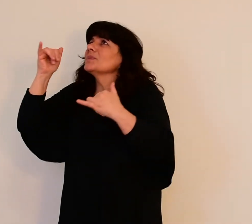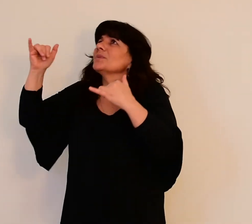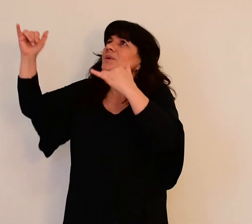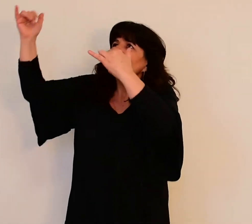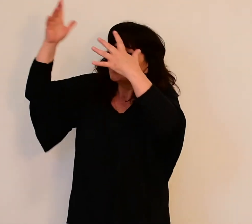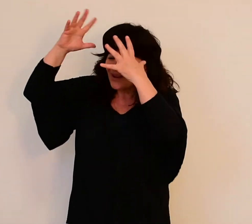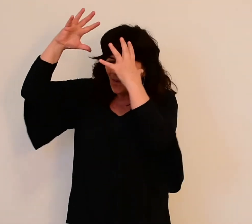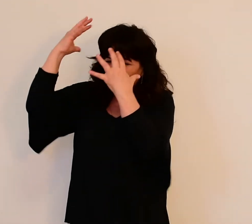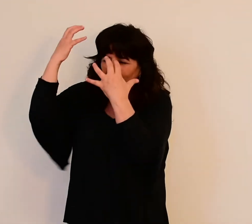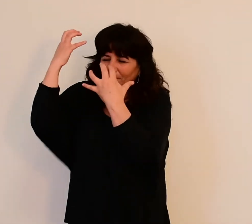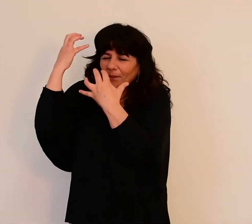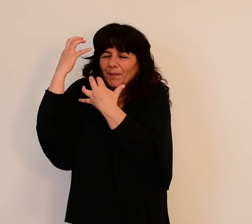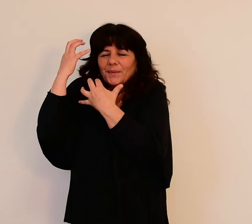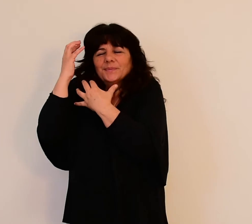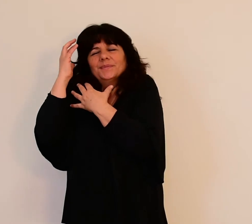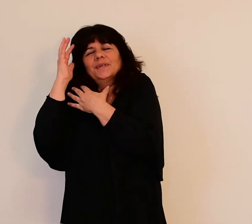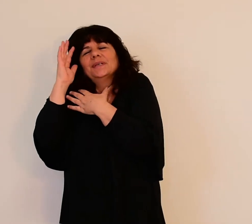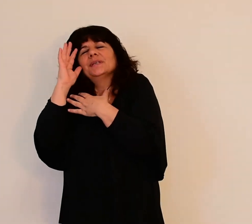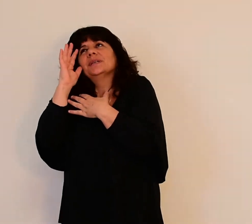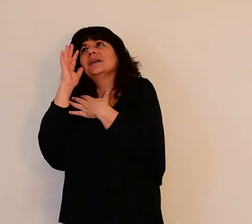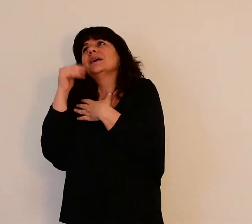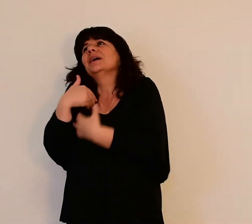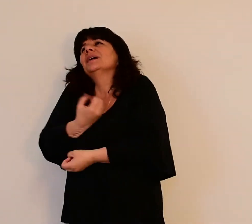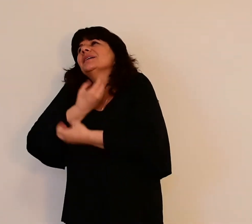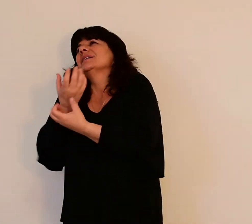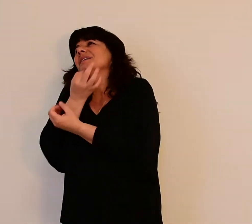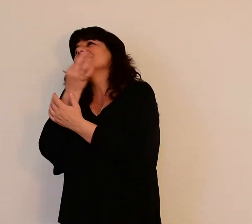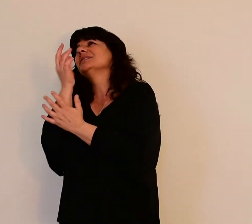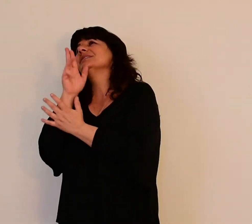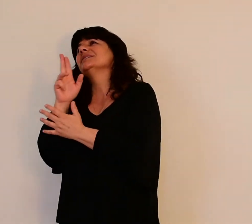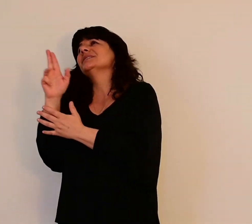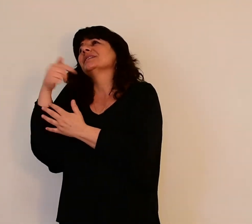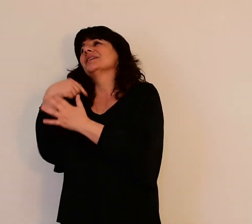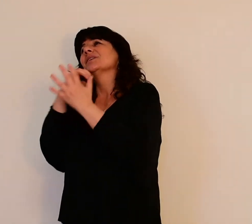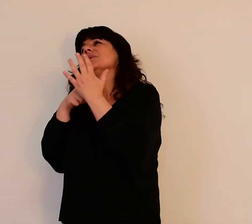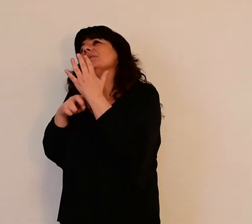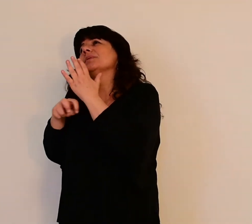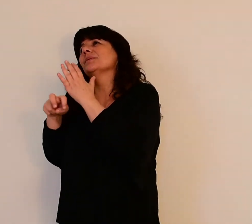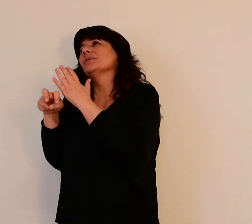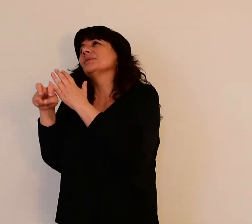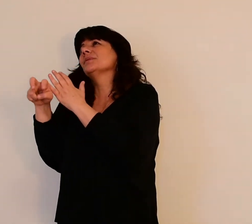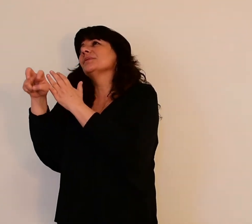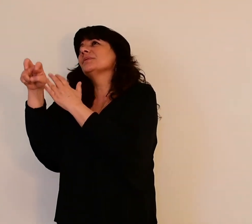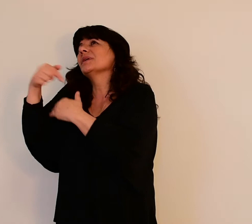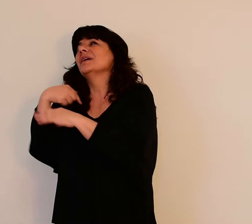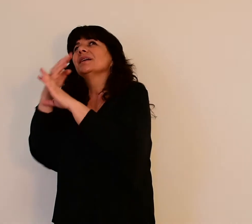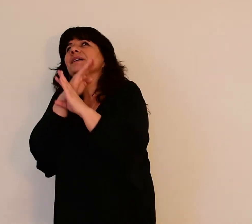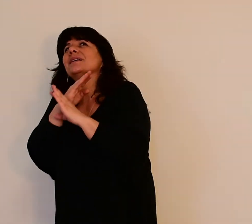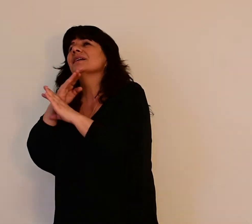Puissant. Je dis au Seigneur, mon refuge, mon rempart, mon Dieu,